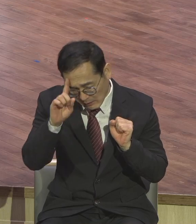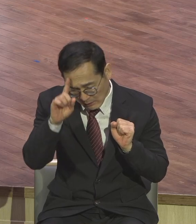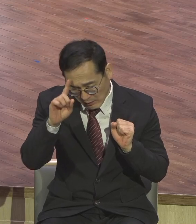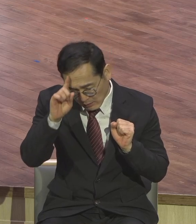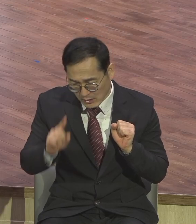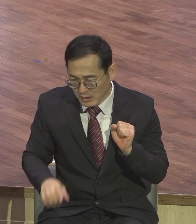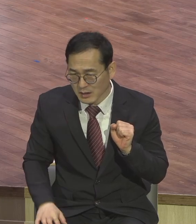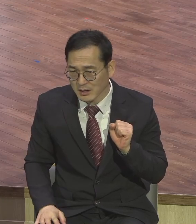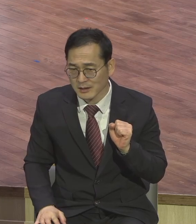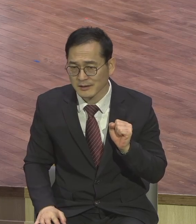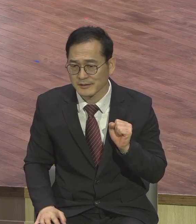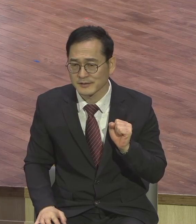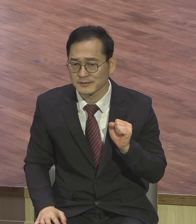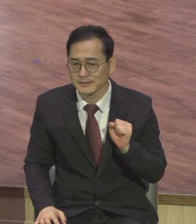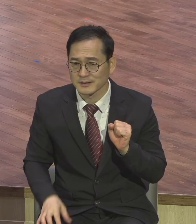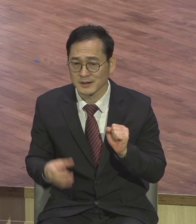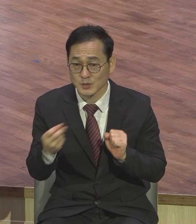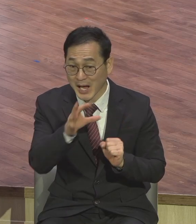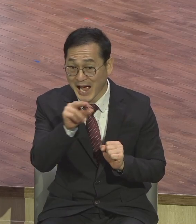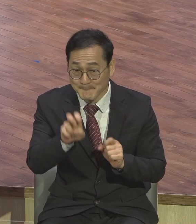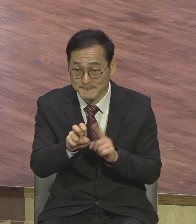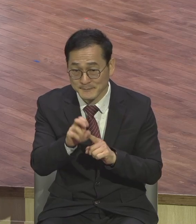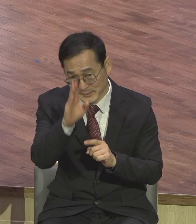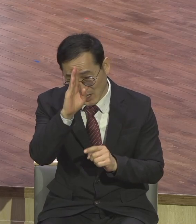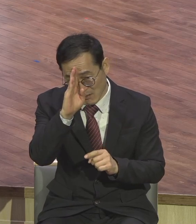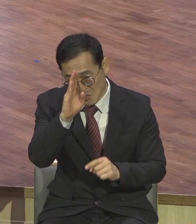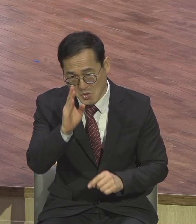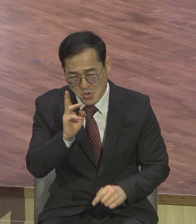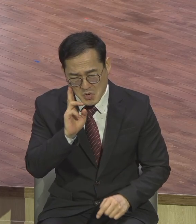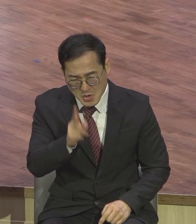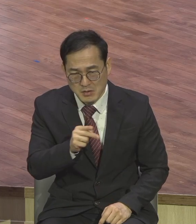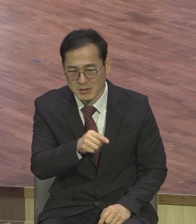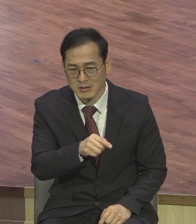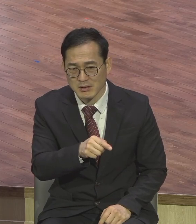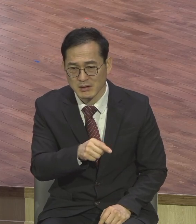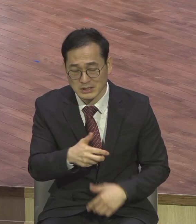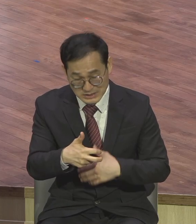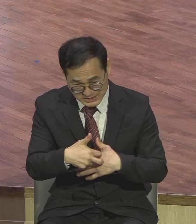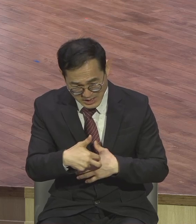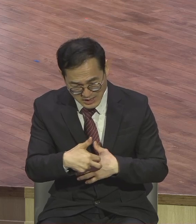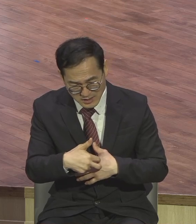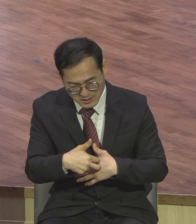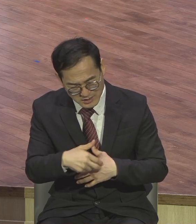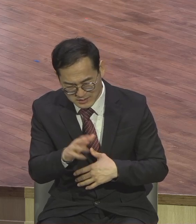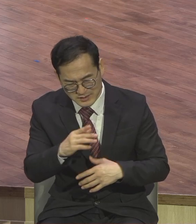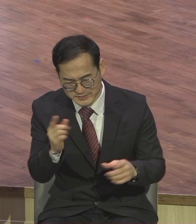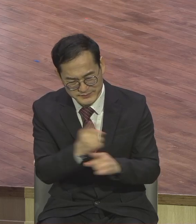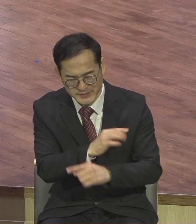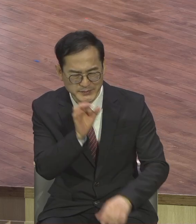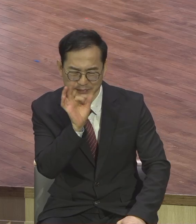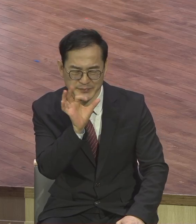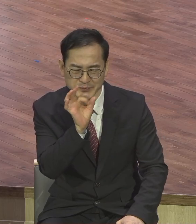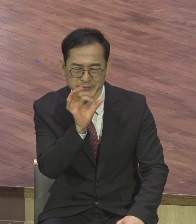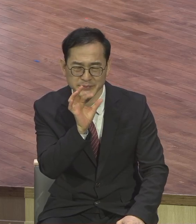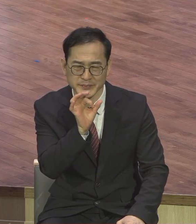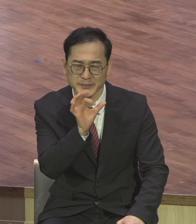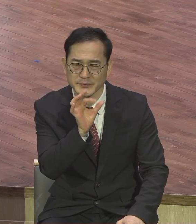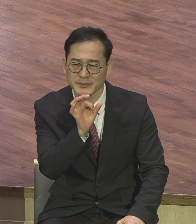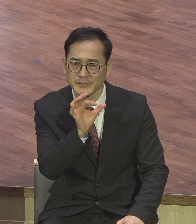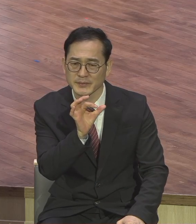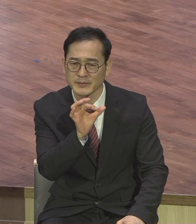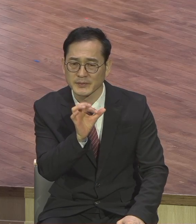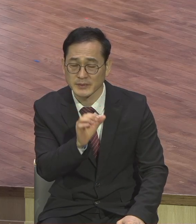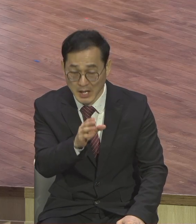뿐만 아니라 암으로 고통당하는 분들도 많이 있습니다. 여러 가지 질병, 의사가 못 고친 병도 있어요. 그런데